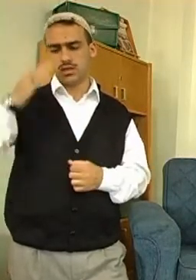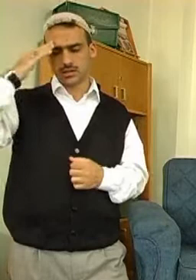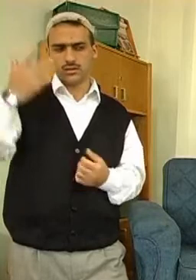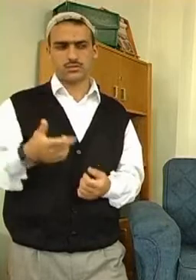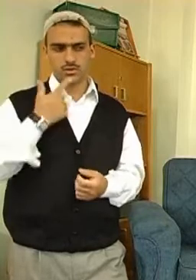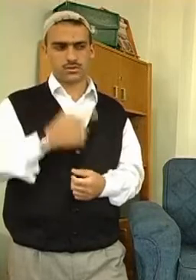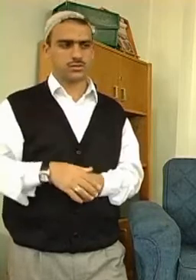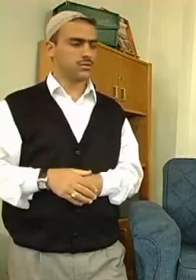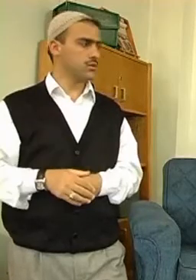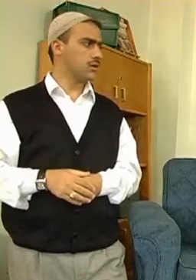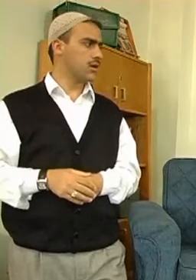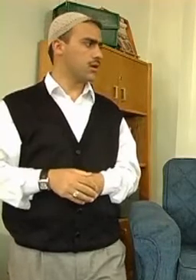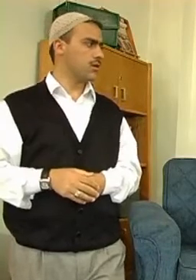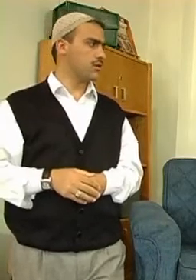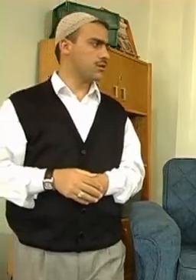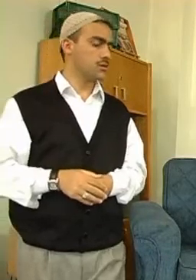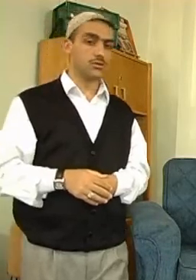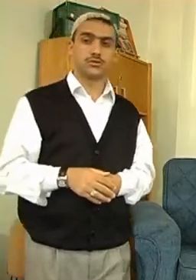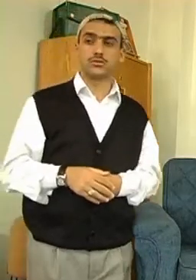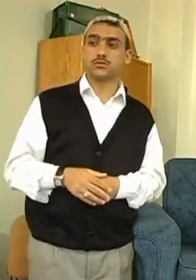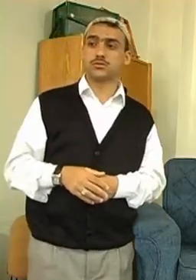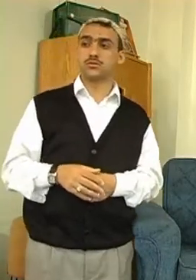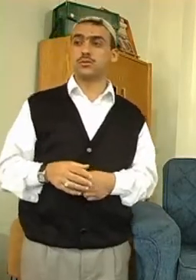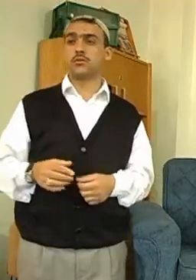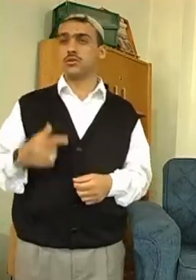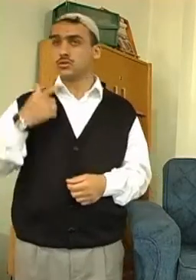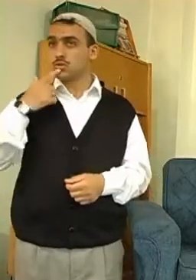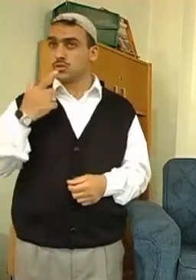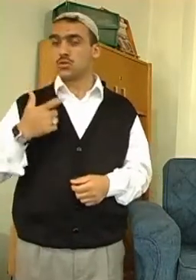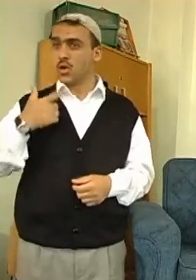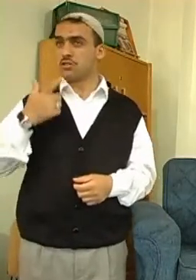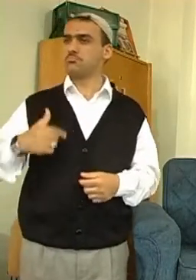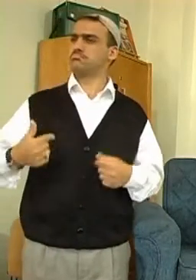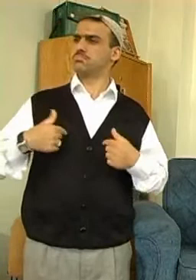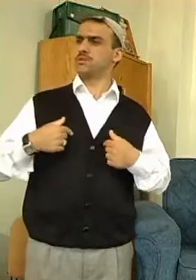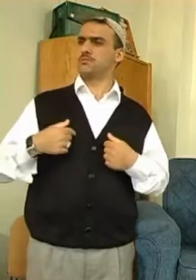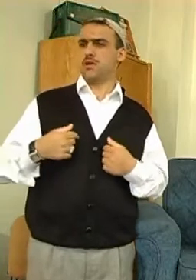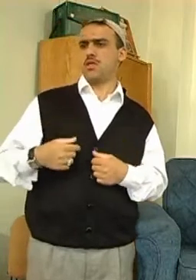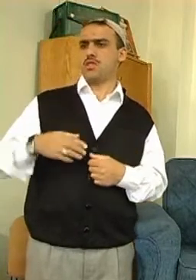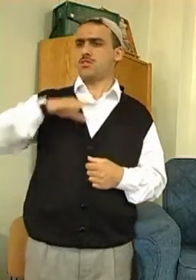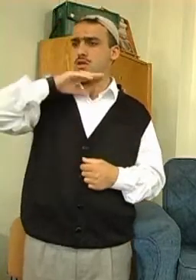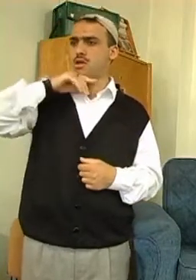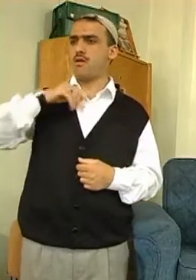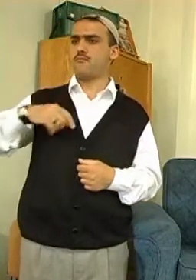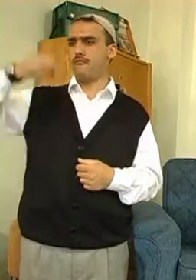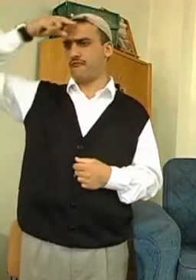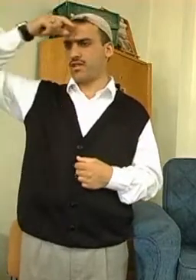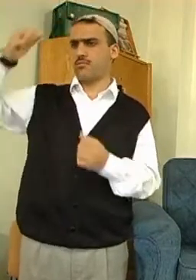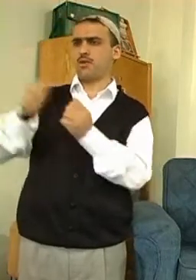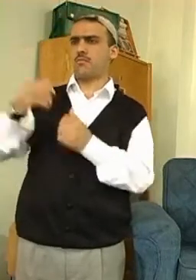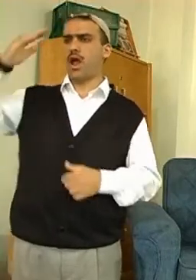Sultan Abdülhamid'in bir ziyafetine geçseydi. O sülalesine yeterdi artık. Herkese anlatırdı. Benim